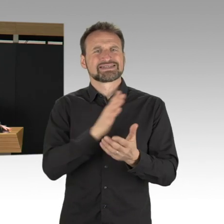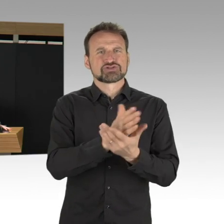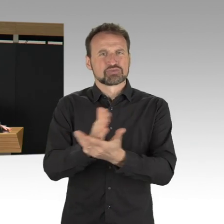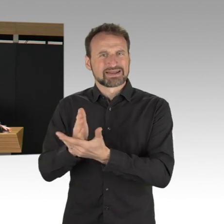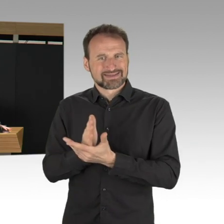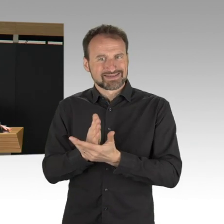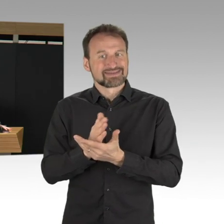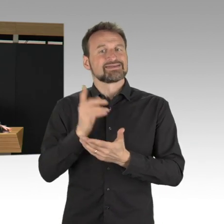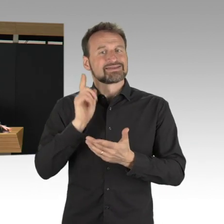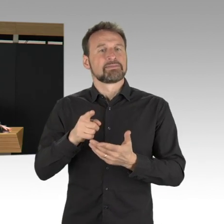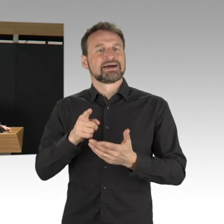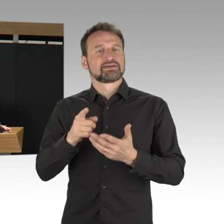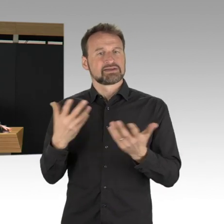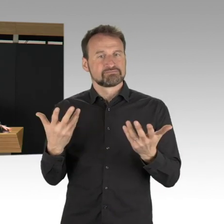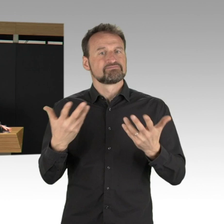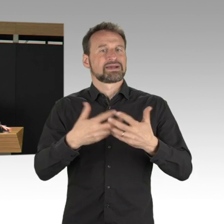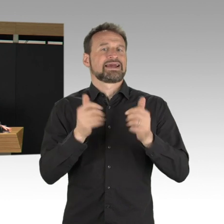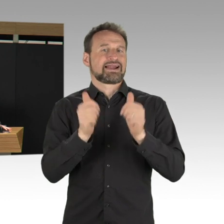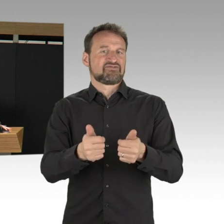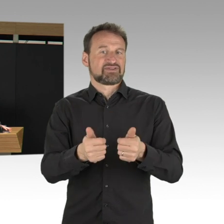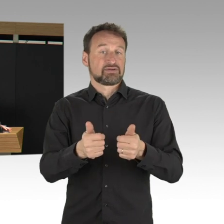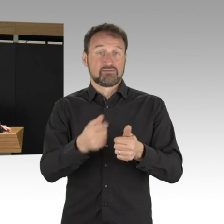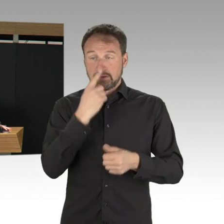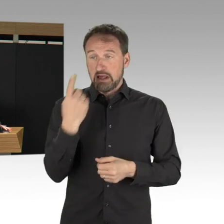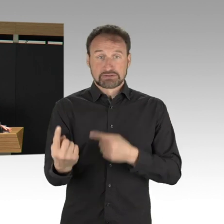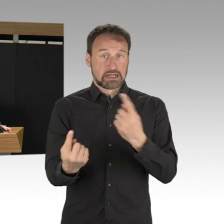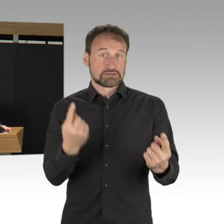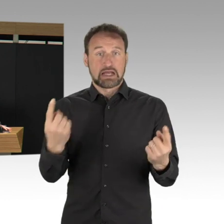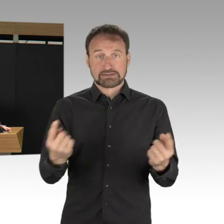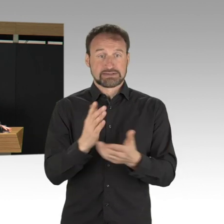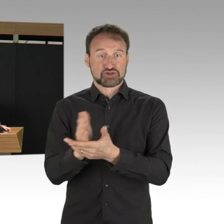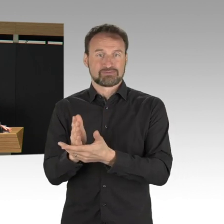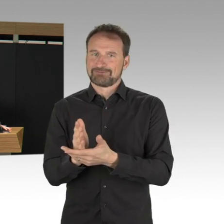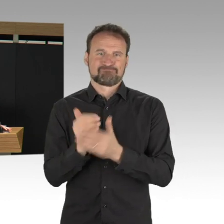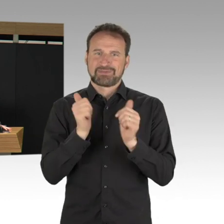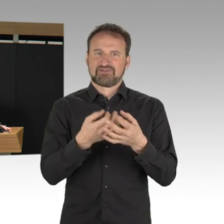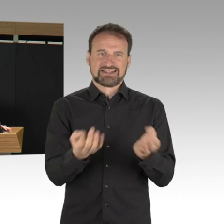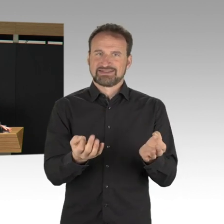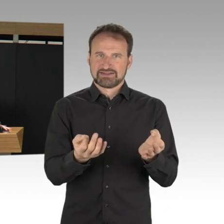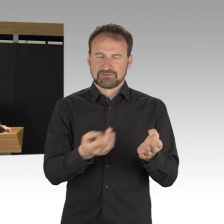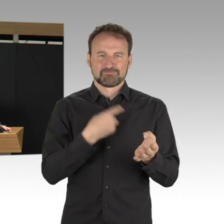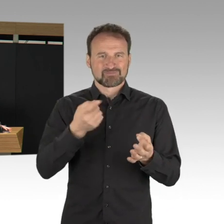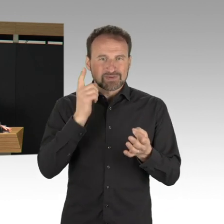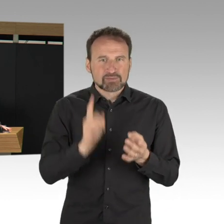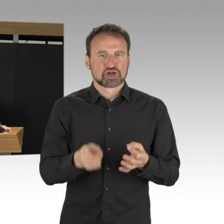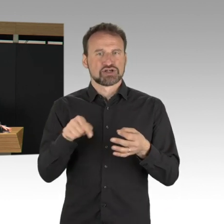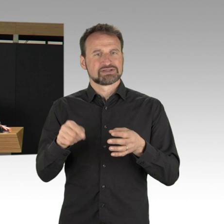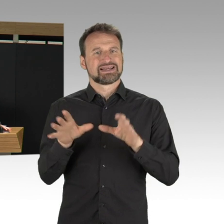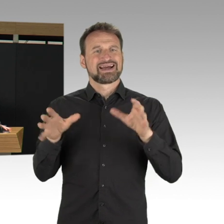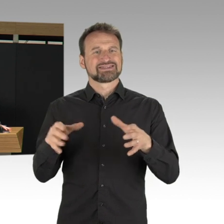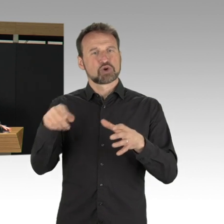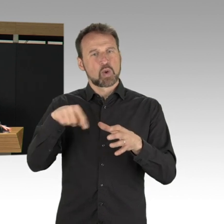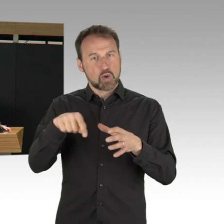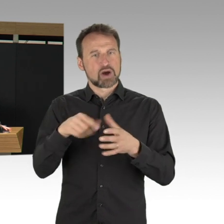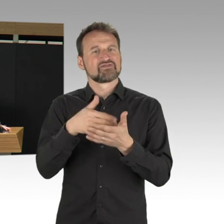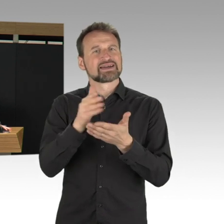ich nachher noch mal gesondert eingehen. Und auch die Fraktionen, die letztes Jahr den Antrag gestellt haben, wurden regelmäßig in Fachgesprächen über die Umsetzung